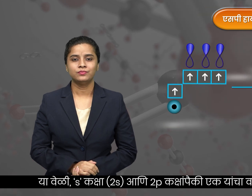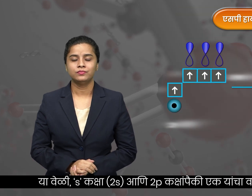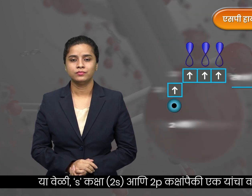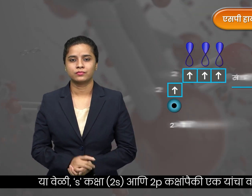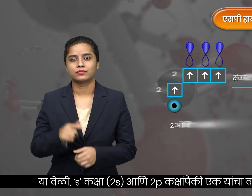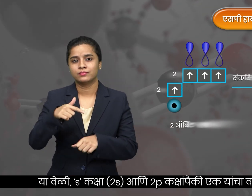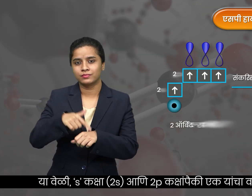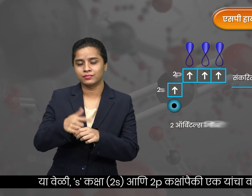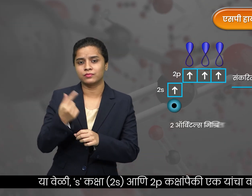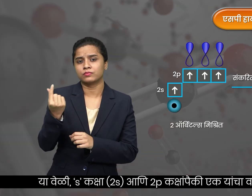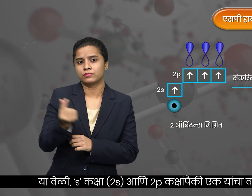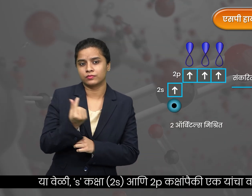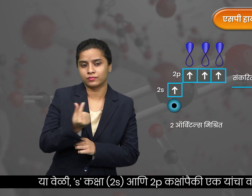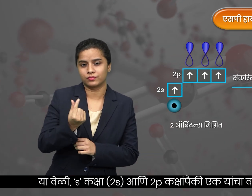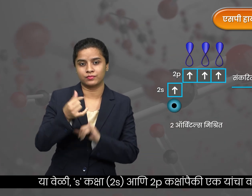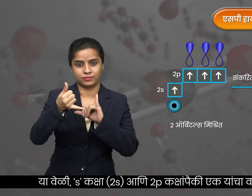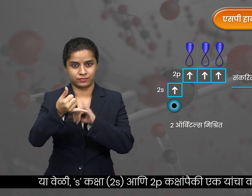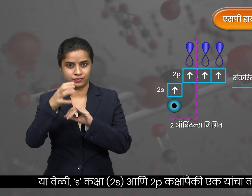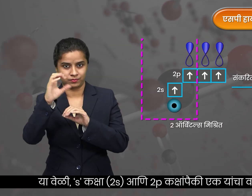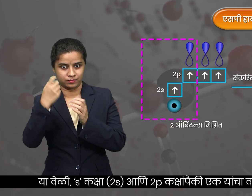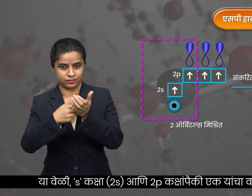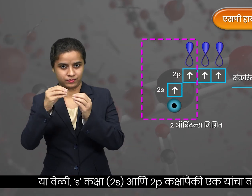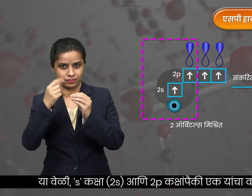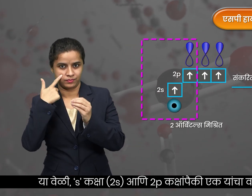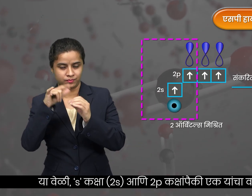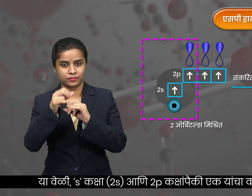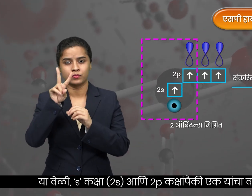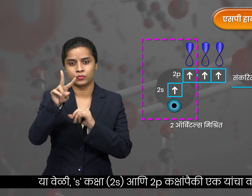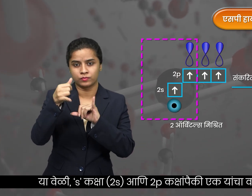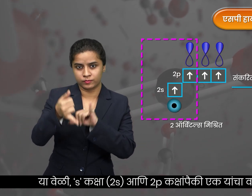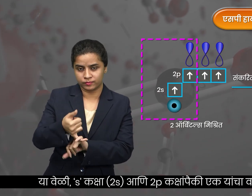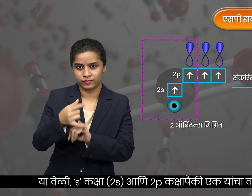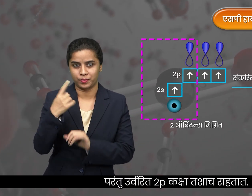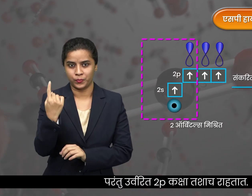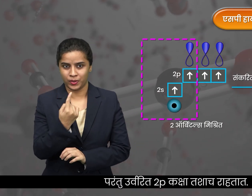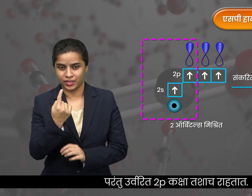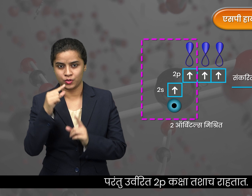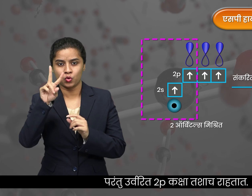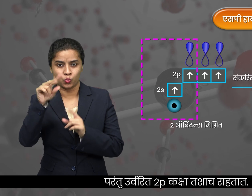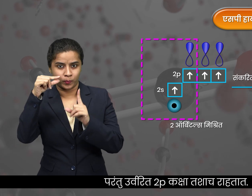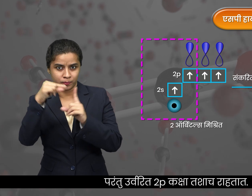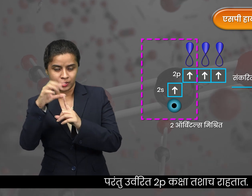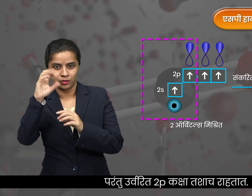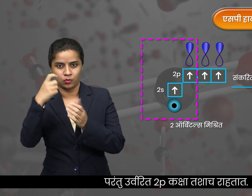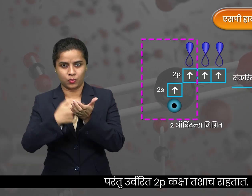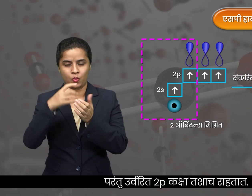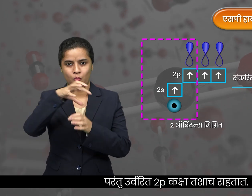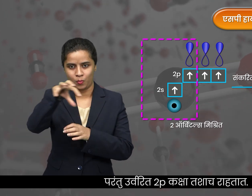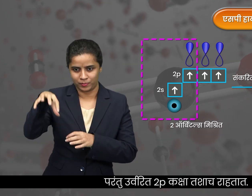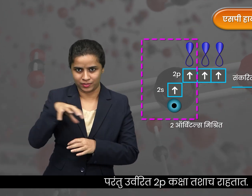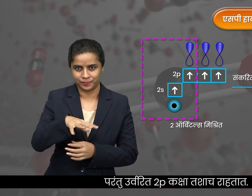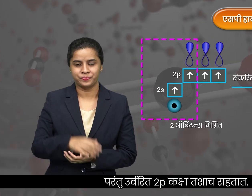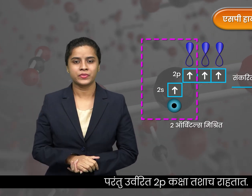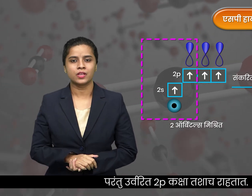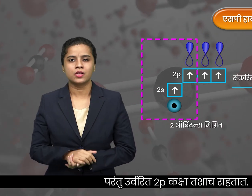यावेळी s कक्षा 2s आणि 2p कक्षांपैकी एक यांचा वापर केला जातो, परंतु उर्वरित 2p कक्षा तशाच